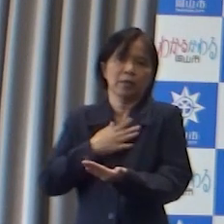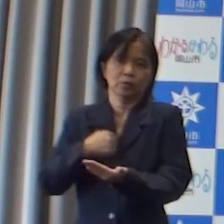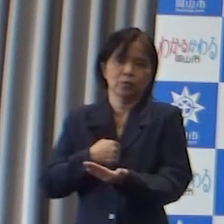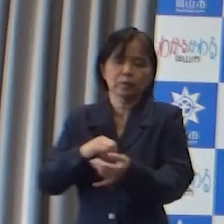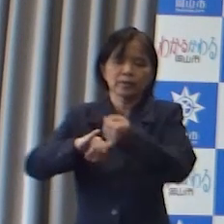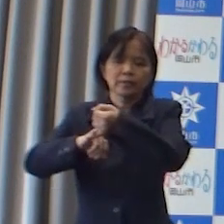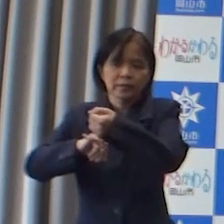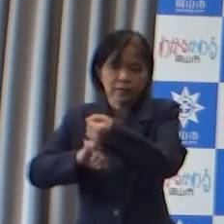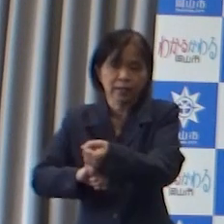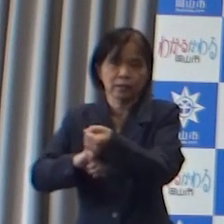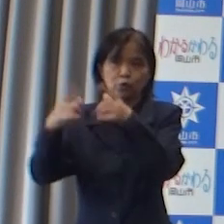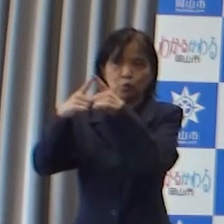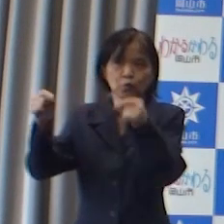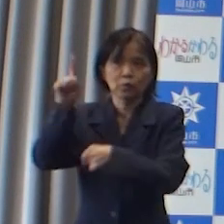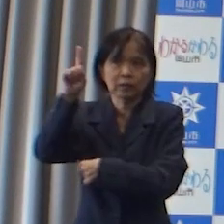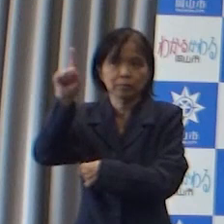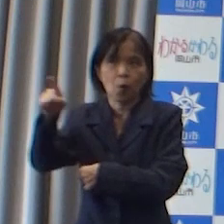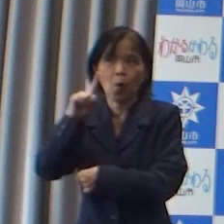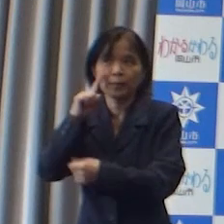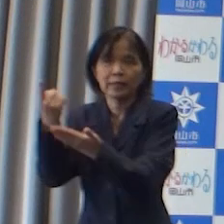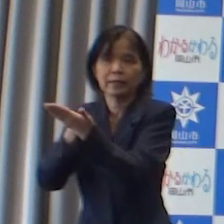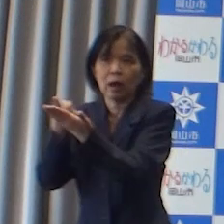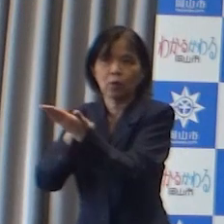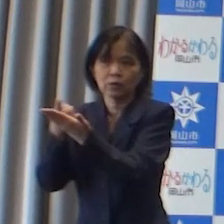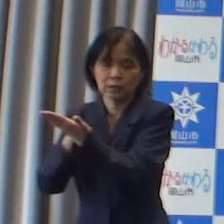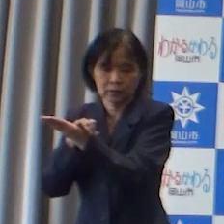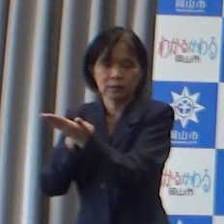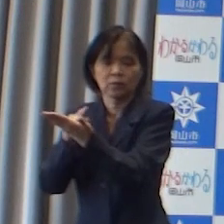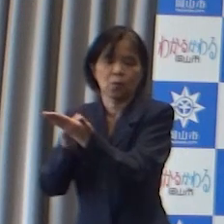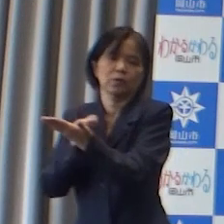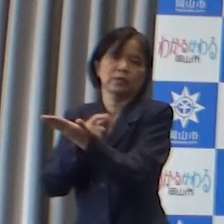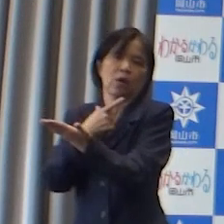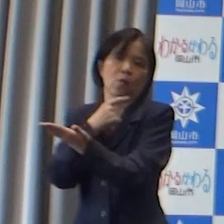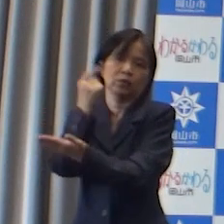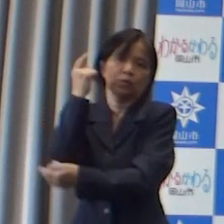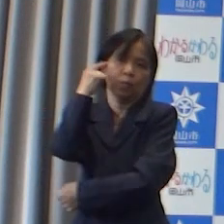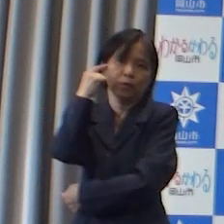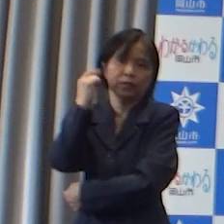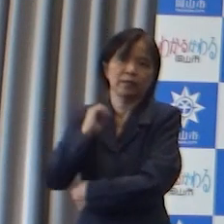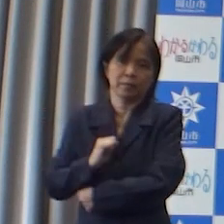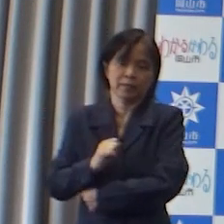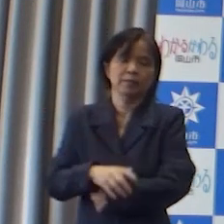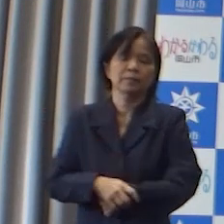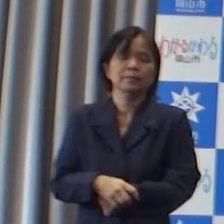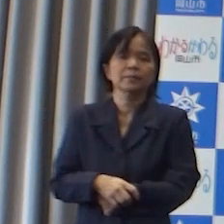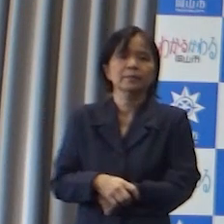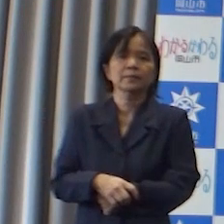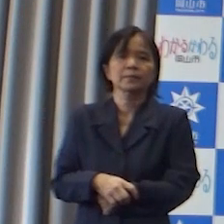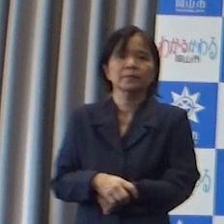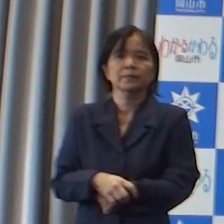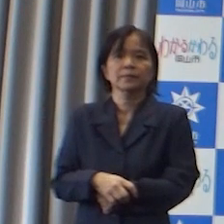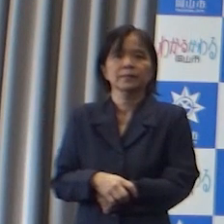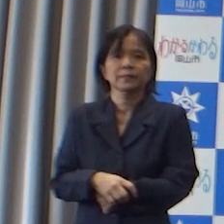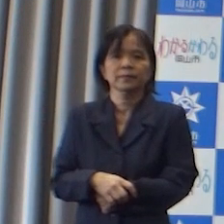ぜひ国の方においてもその見直しを行っていただければと思います。な